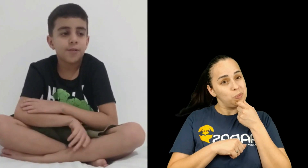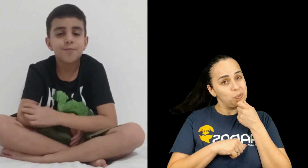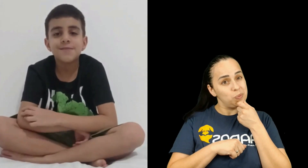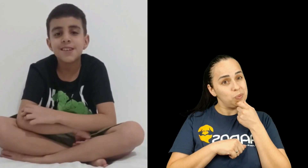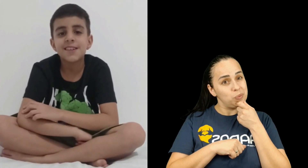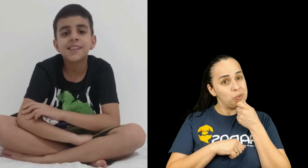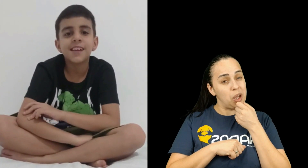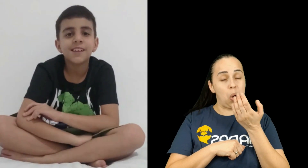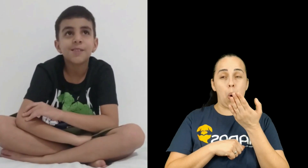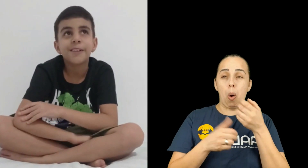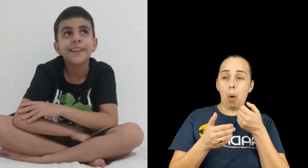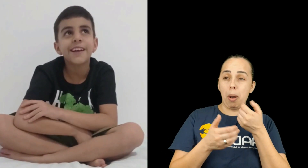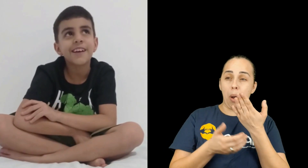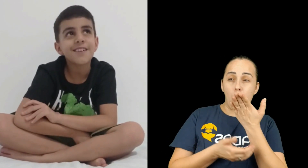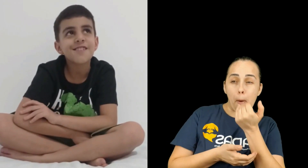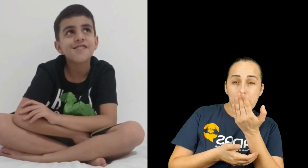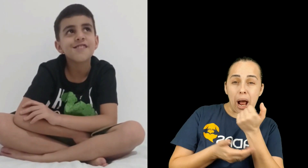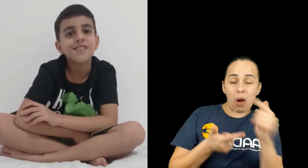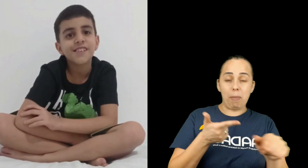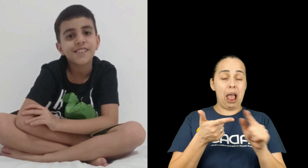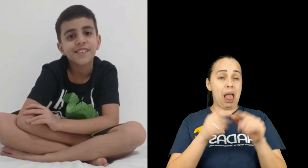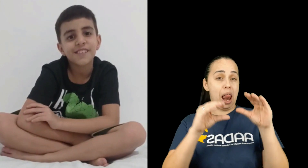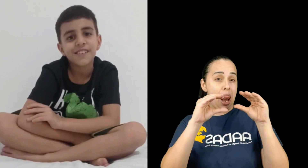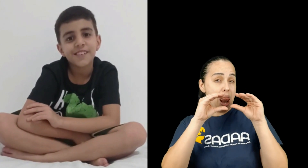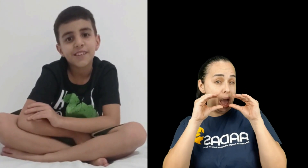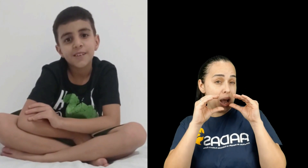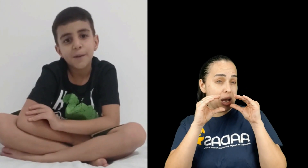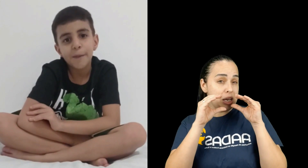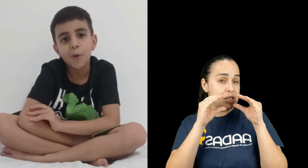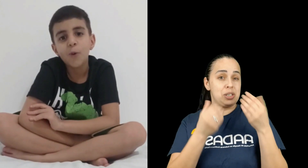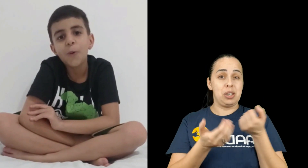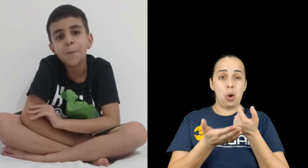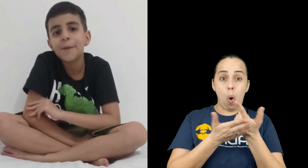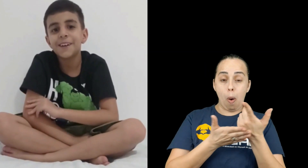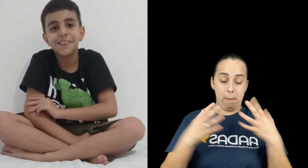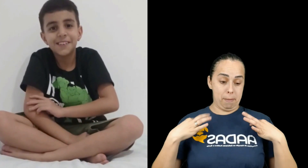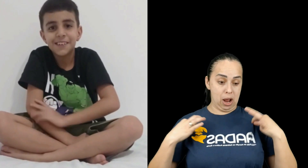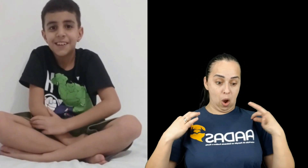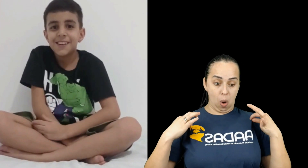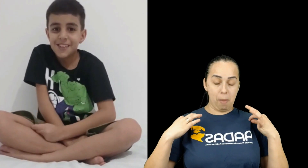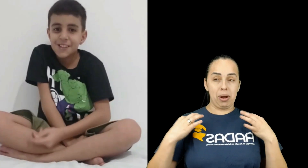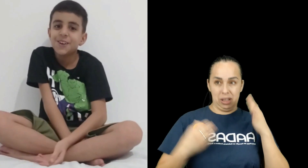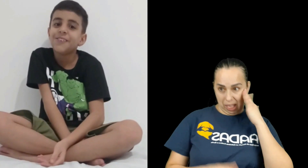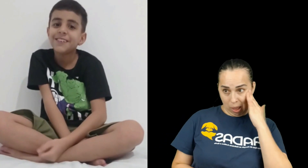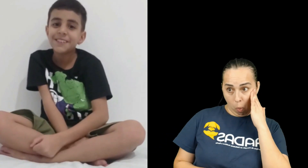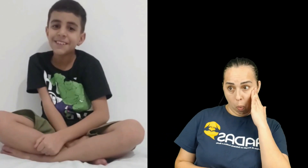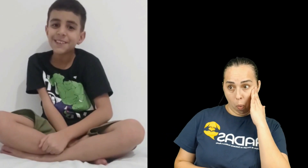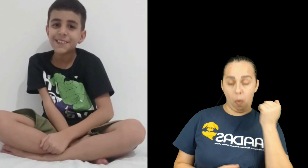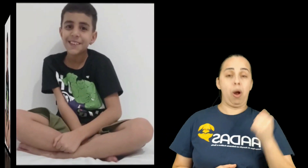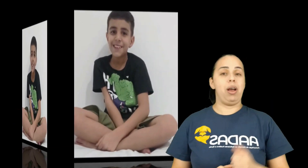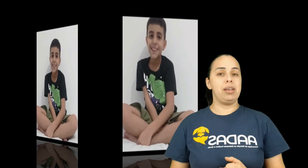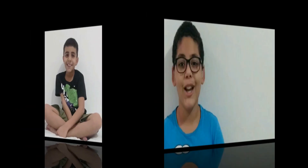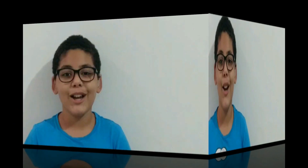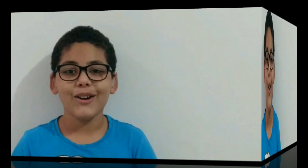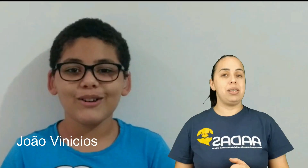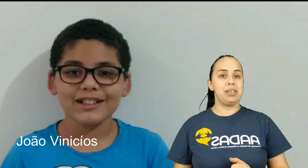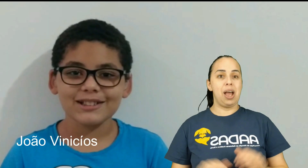uma comida, um lanche, uma roupa, entendeu? Oi,